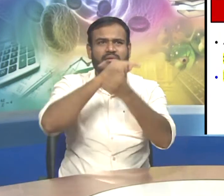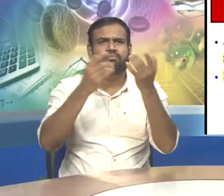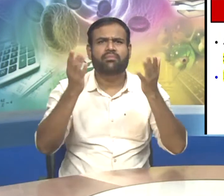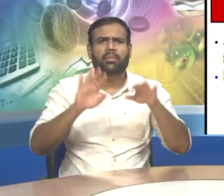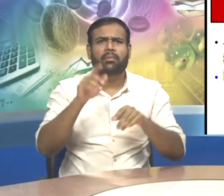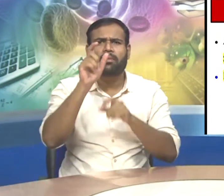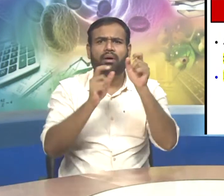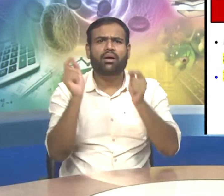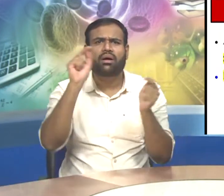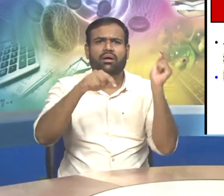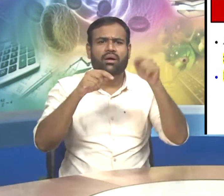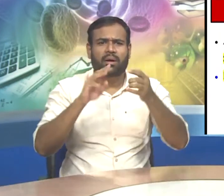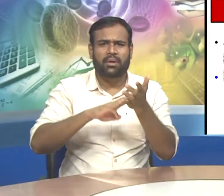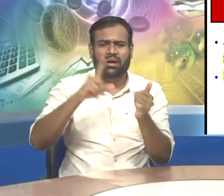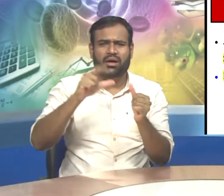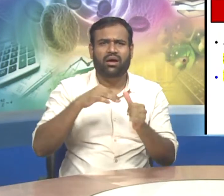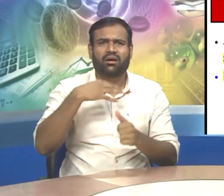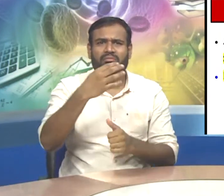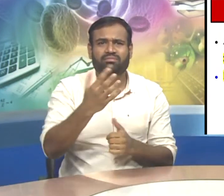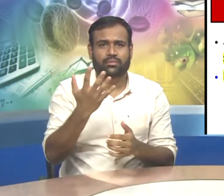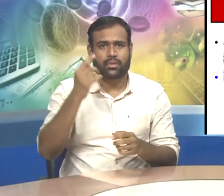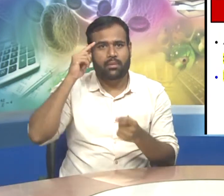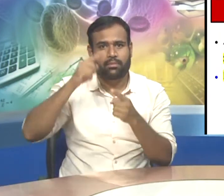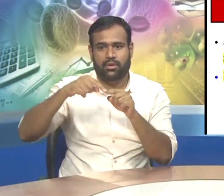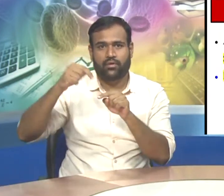It represents the people of state.